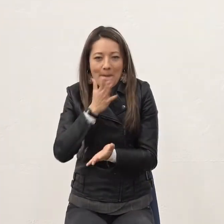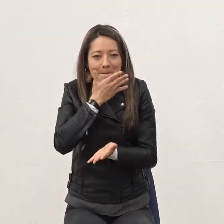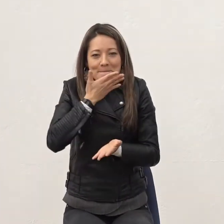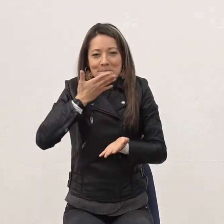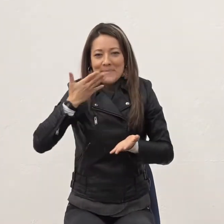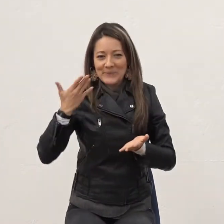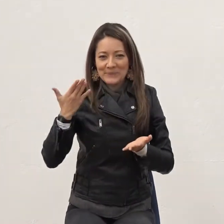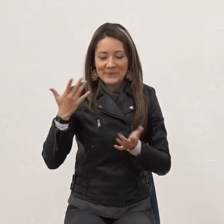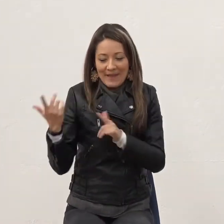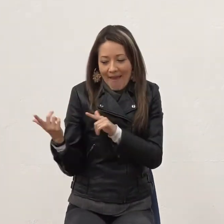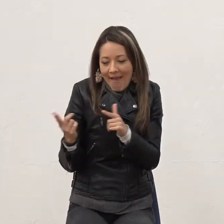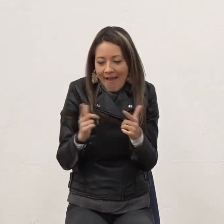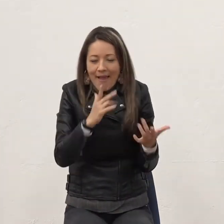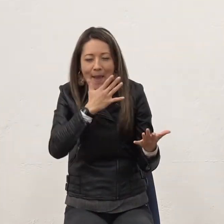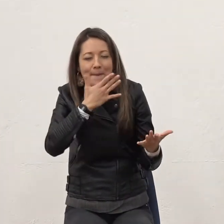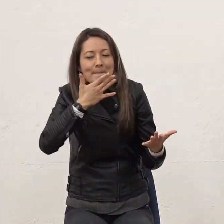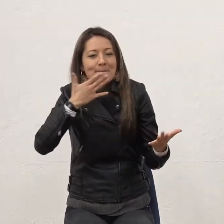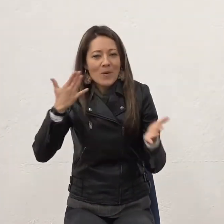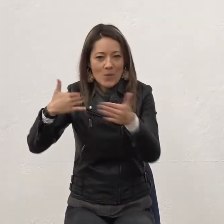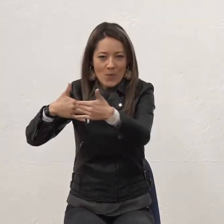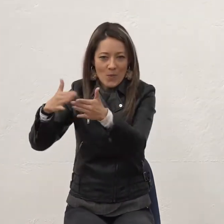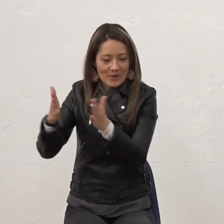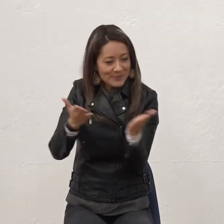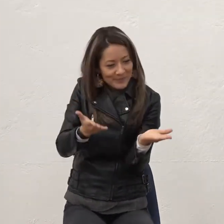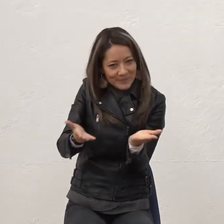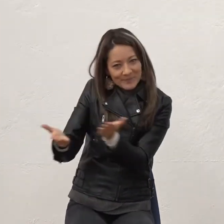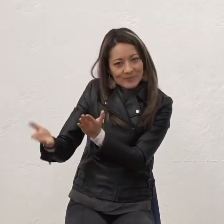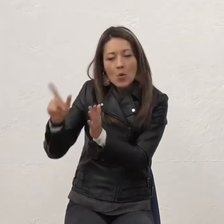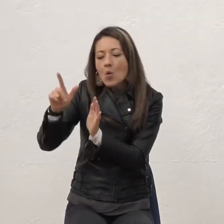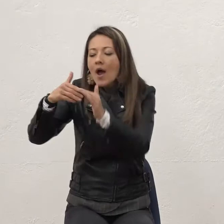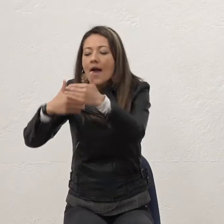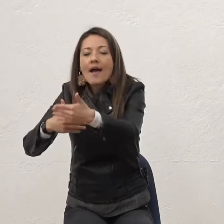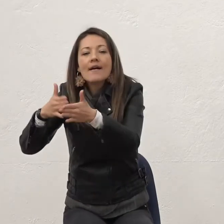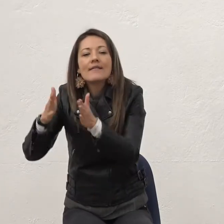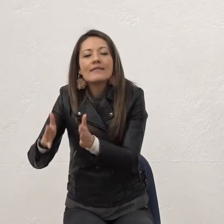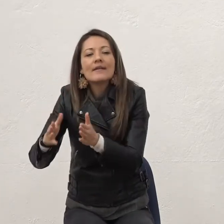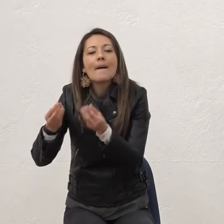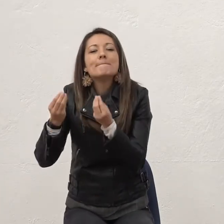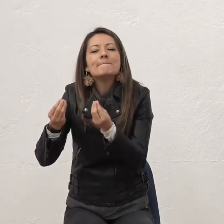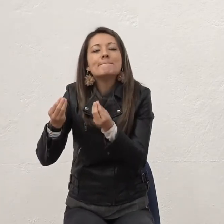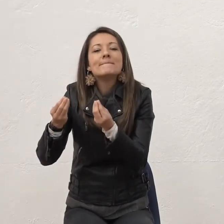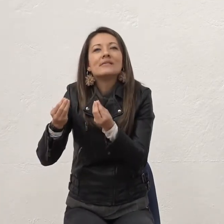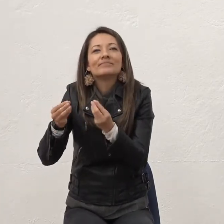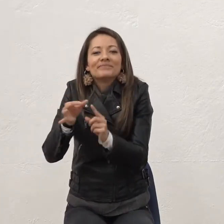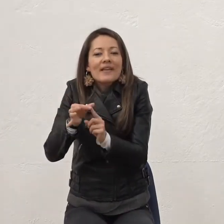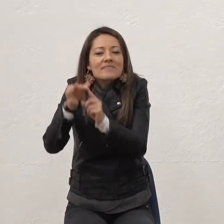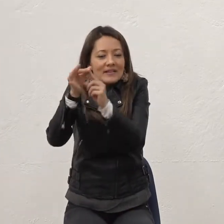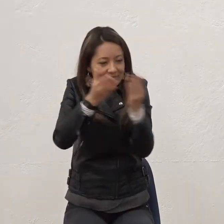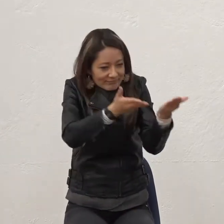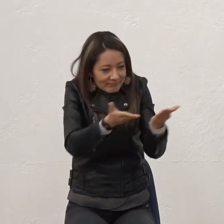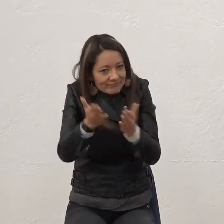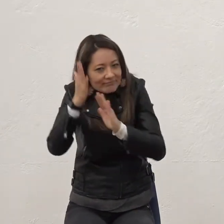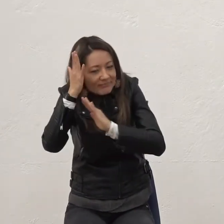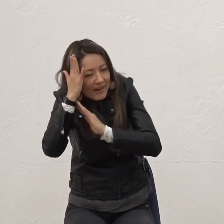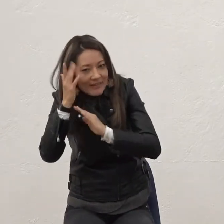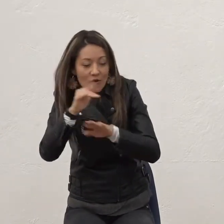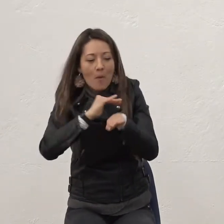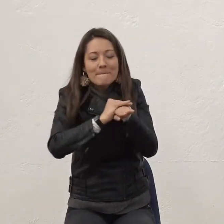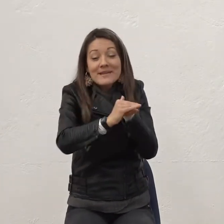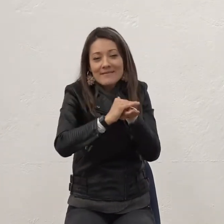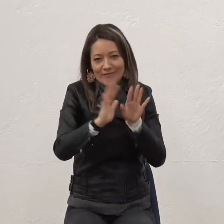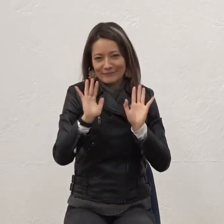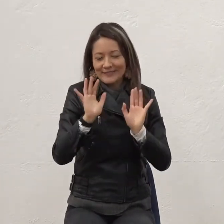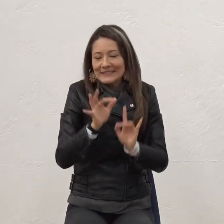y alistan la mejor habitación. Una habitación para ellos especialmente porque es un gozo, o sea,